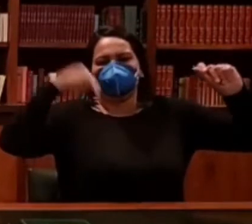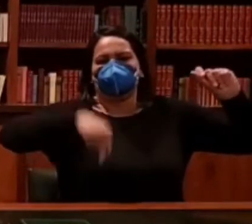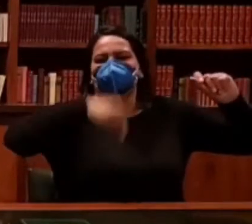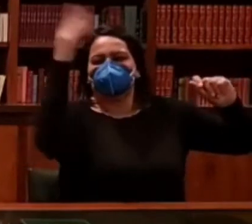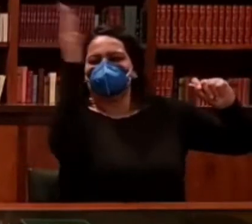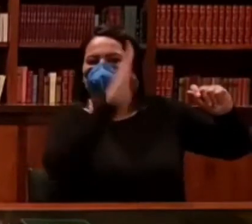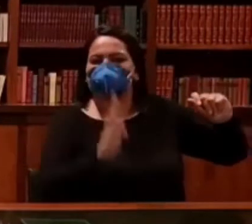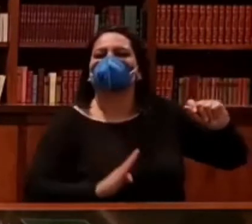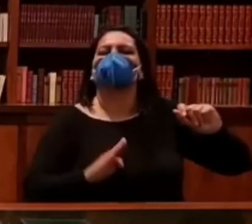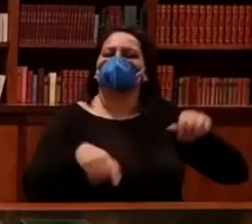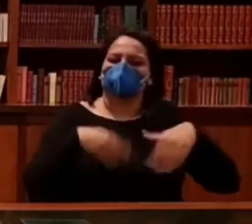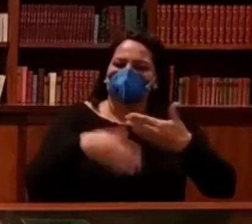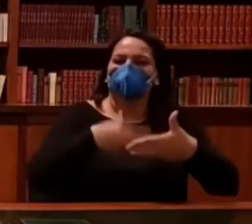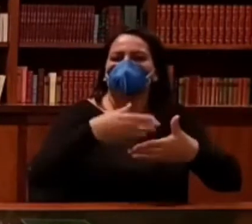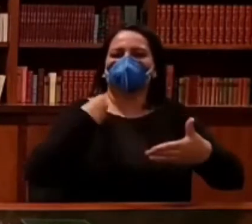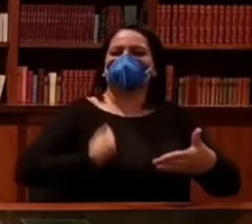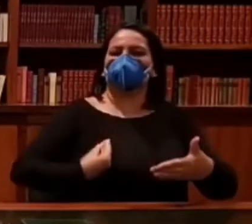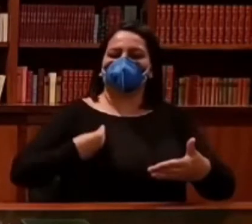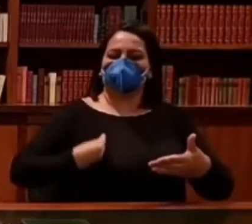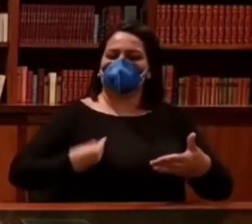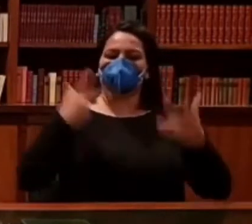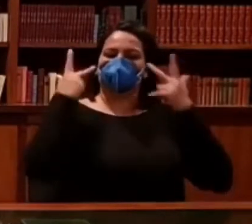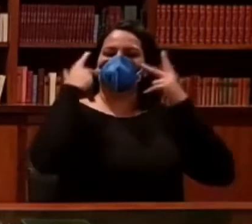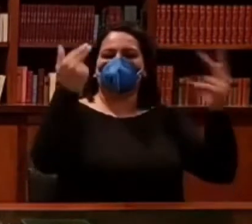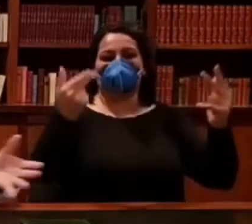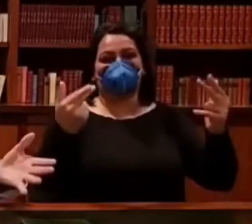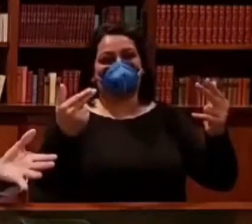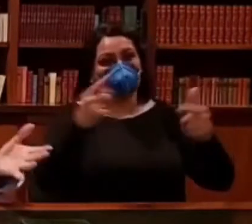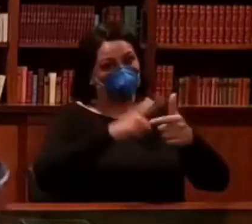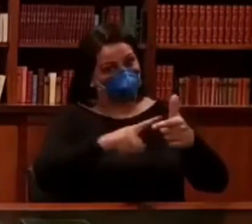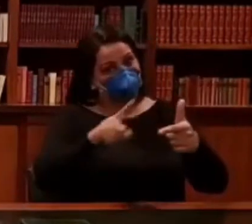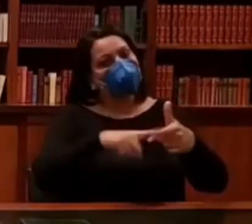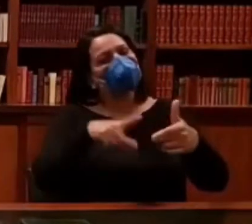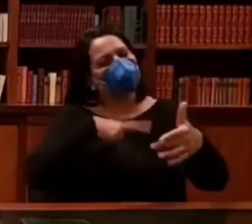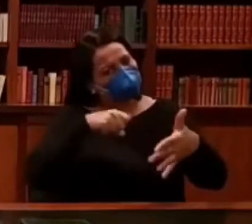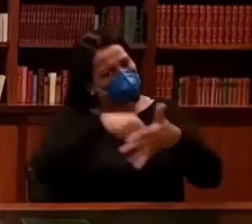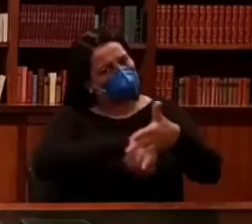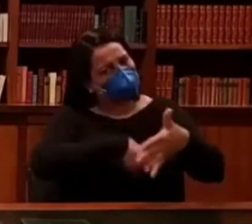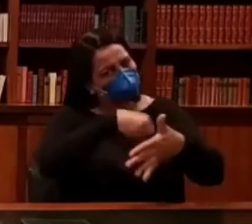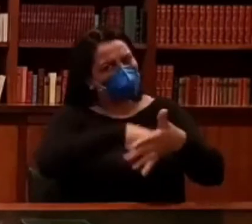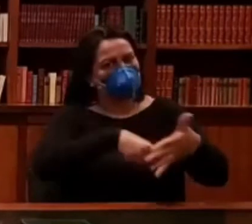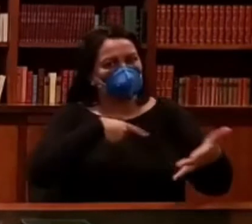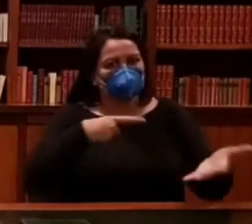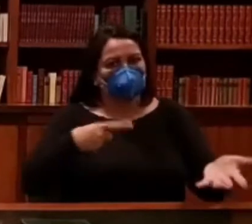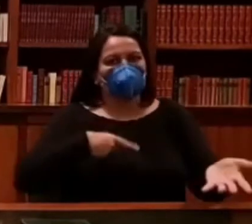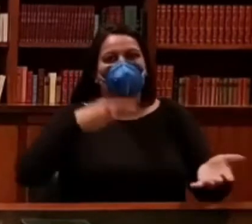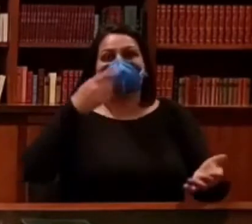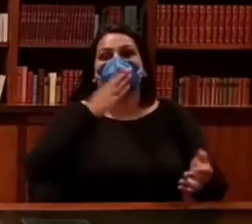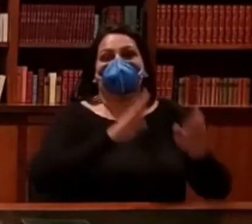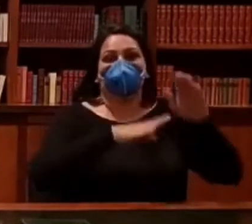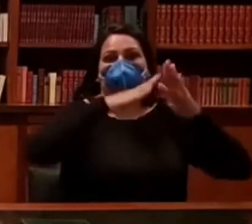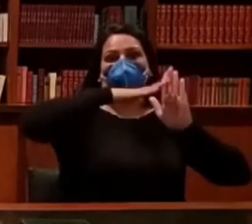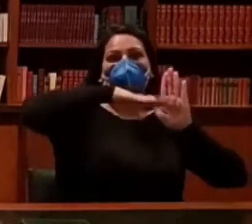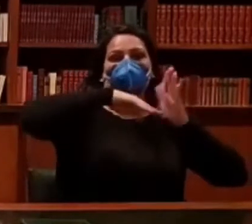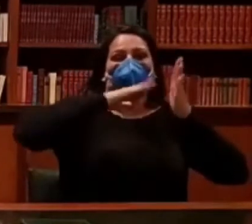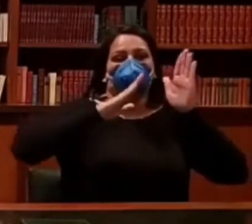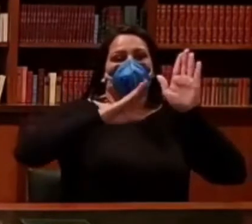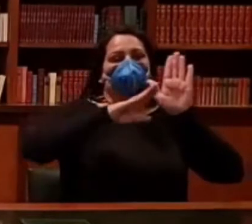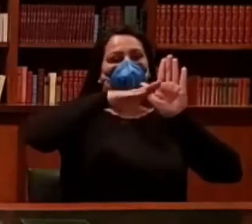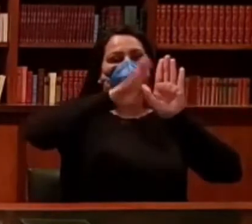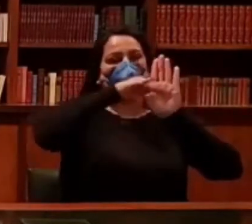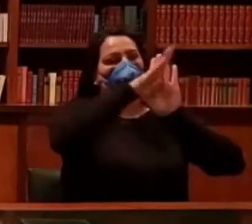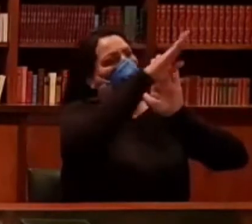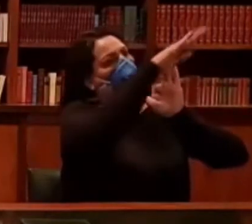nosso país, a gente volte à normalidade, tá? Problemas estamos tendo pela frente, a questão de bolsa de valores que despencam, dólar que